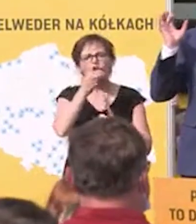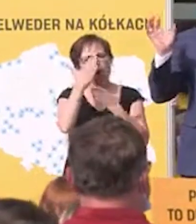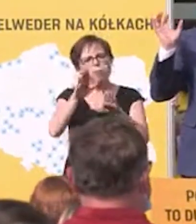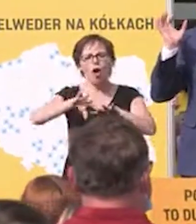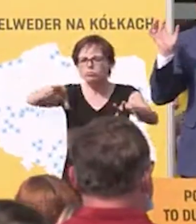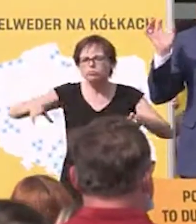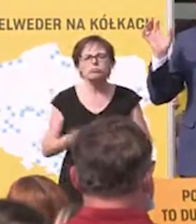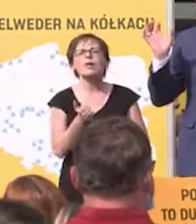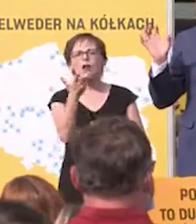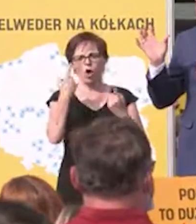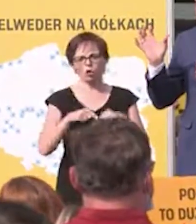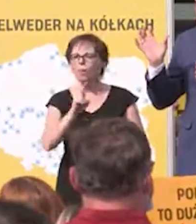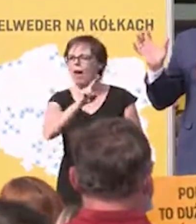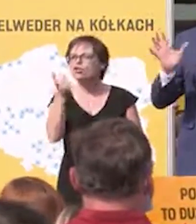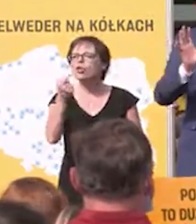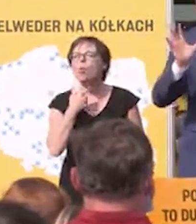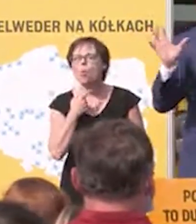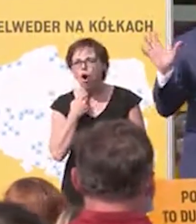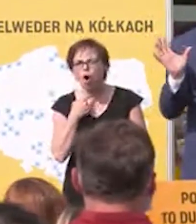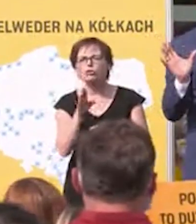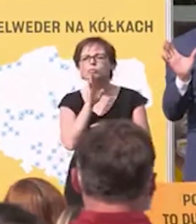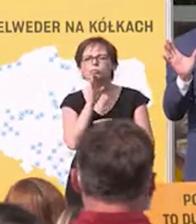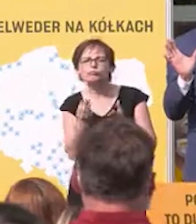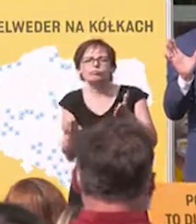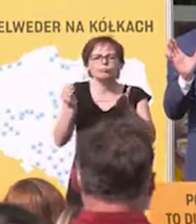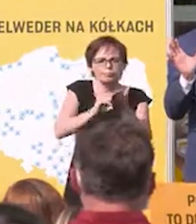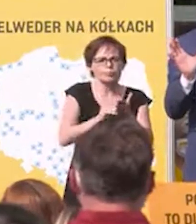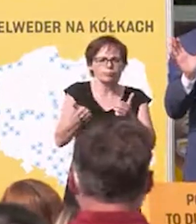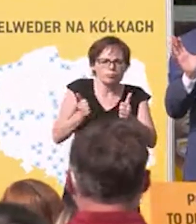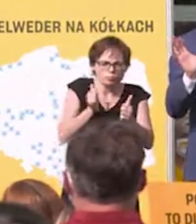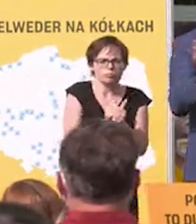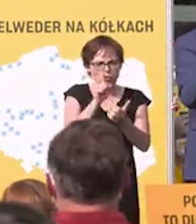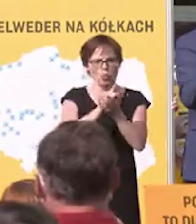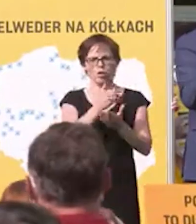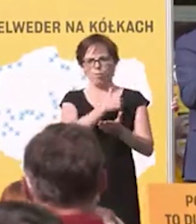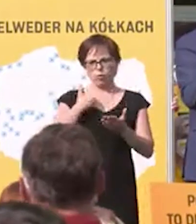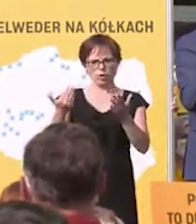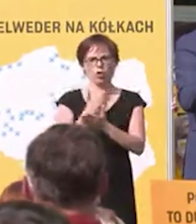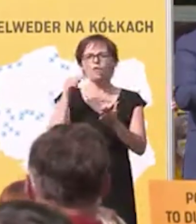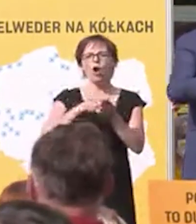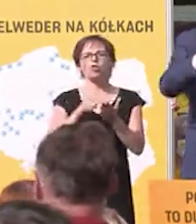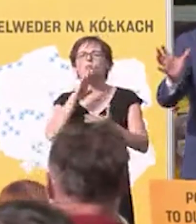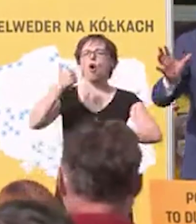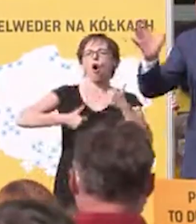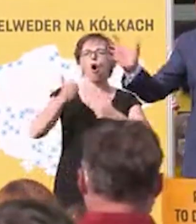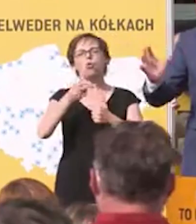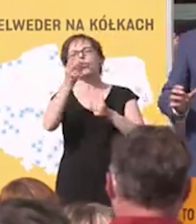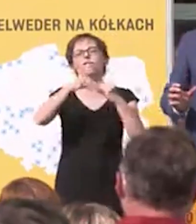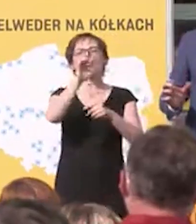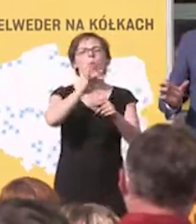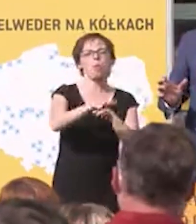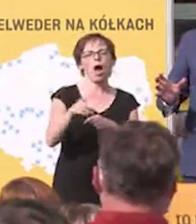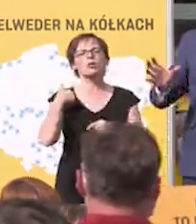będzie dołożeniem cegiełki do tej nowej Polski. To nie plebiscyt popularności. To nie show, w którym wybieramy przyjemniejszego